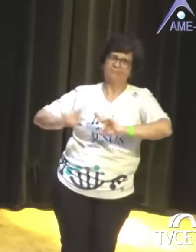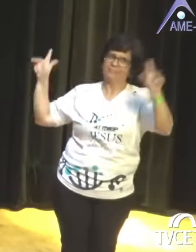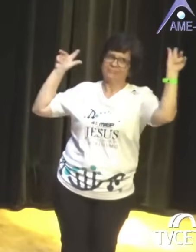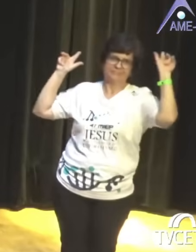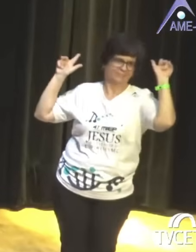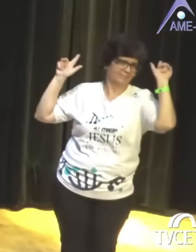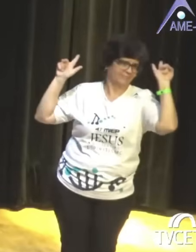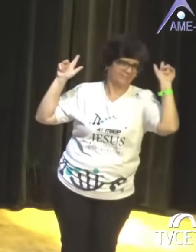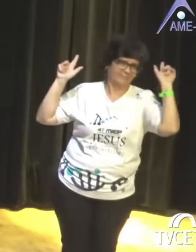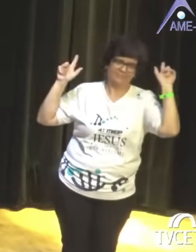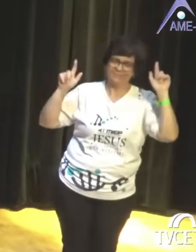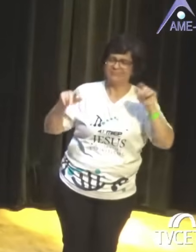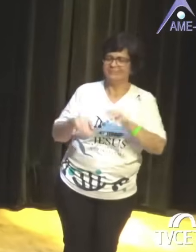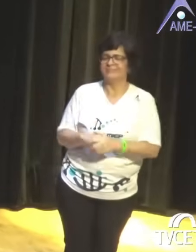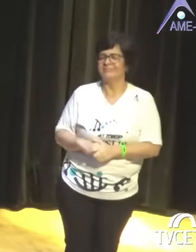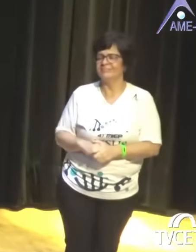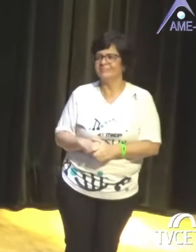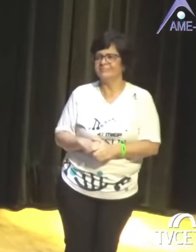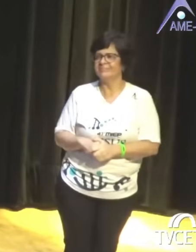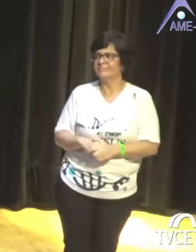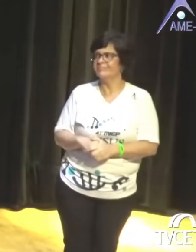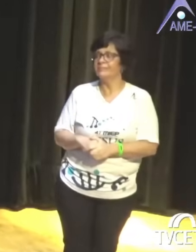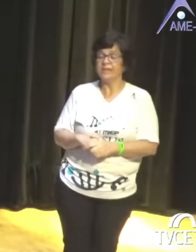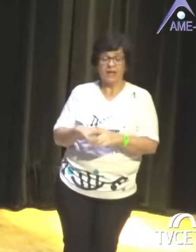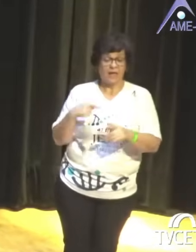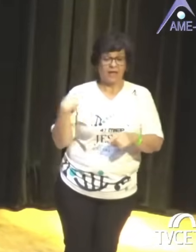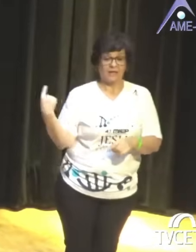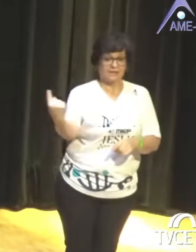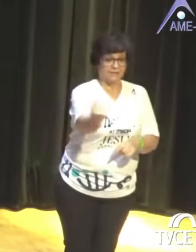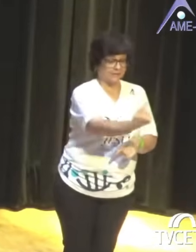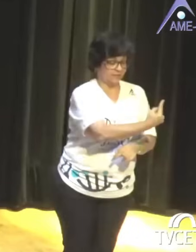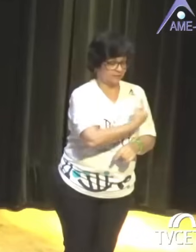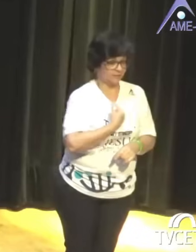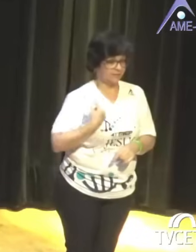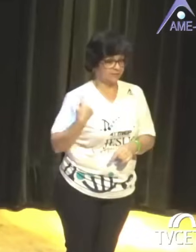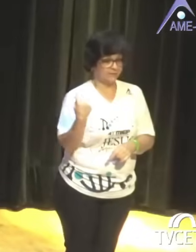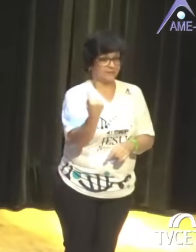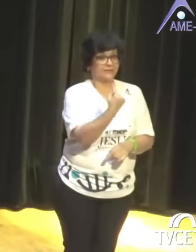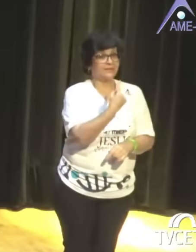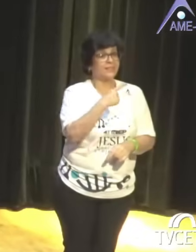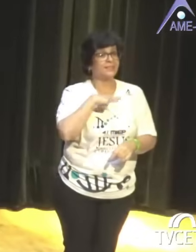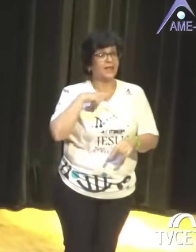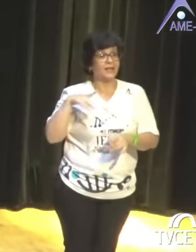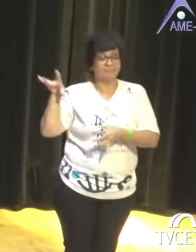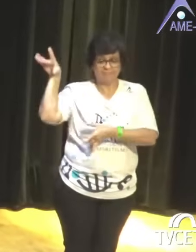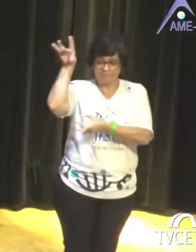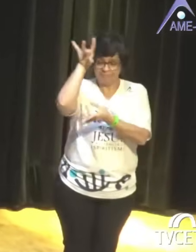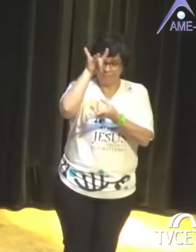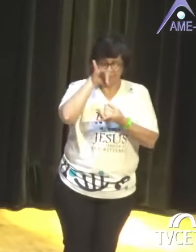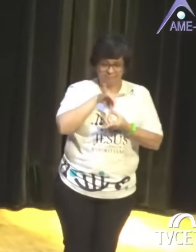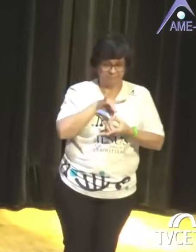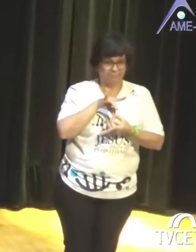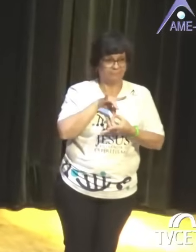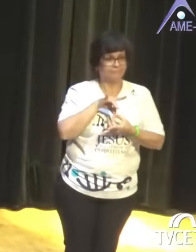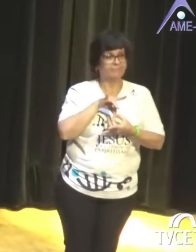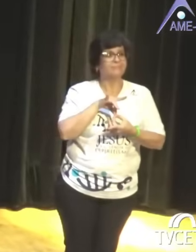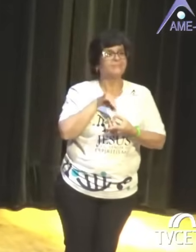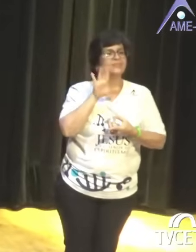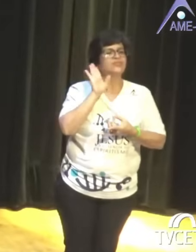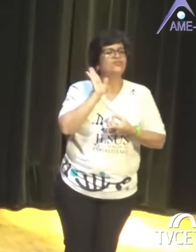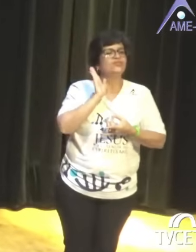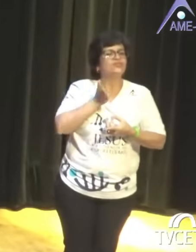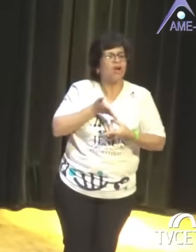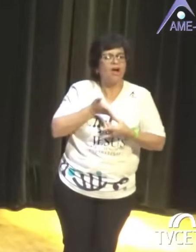ver É então nós temos um espírito que